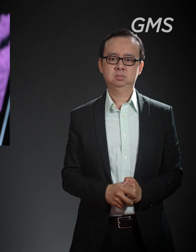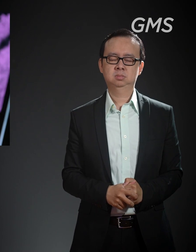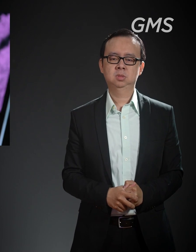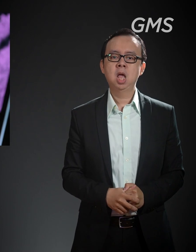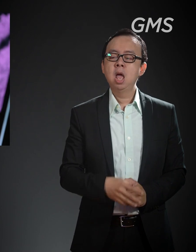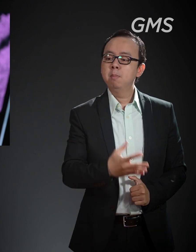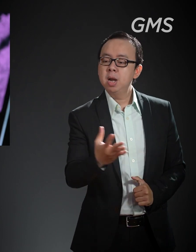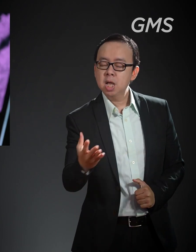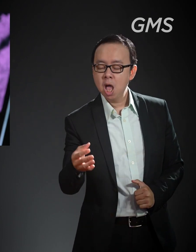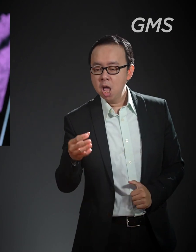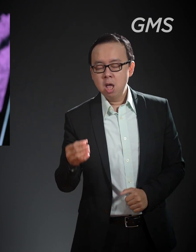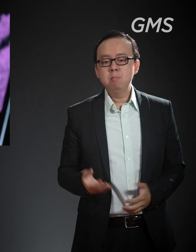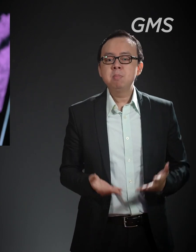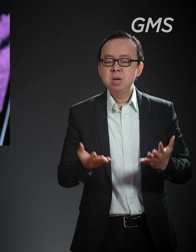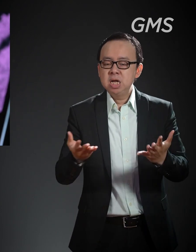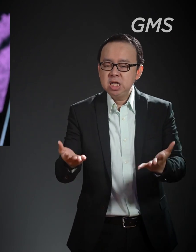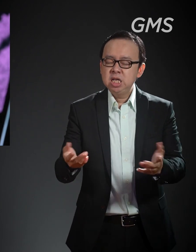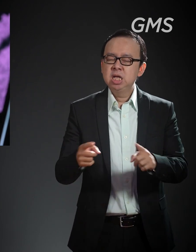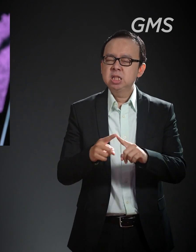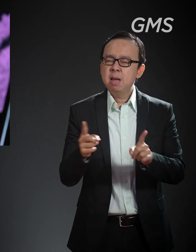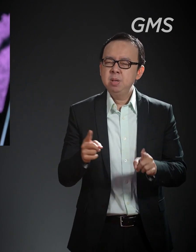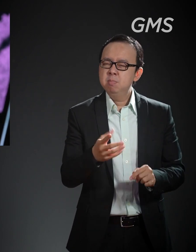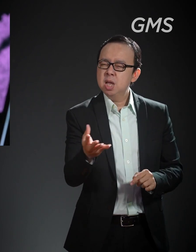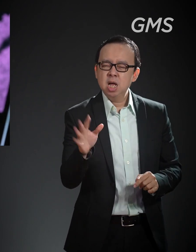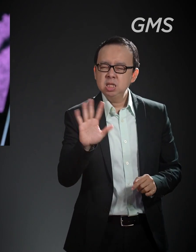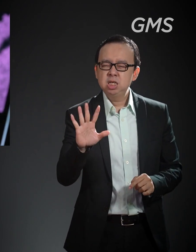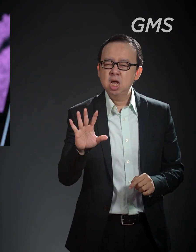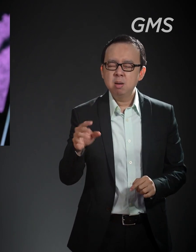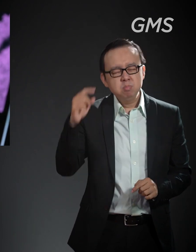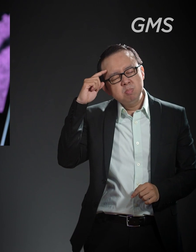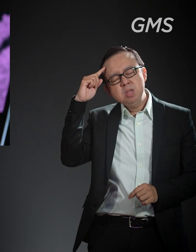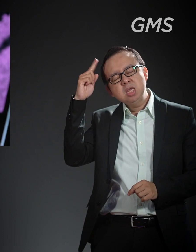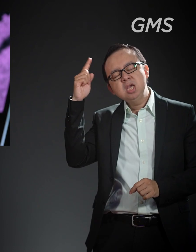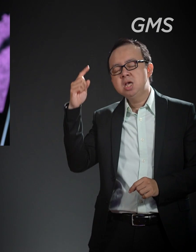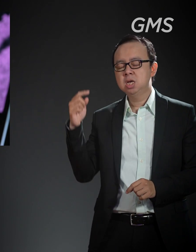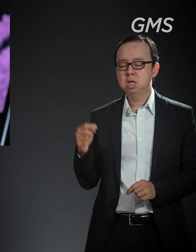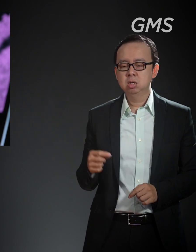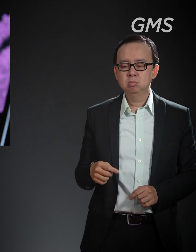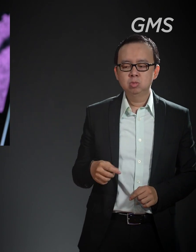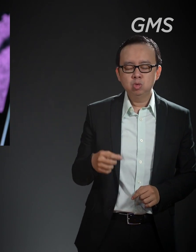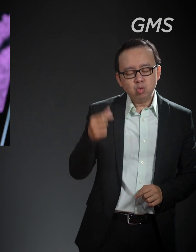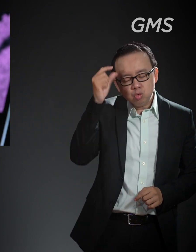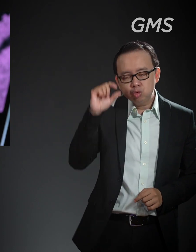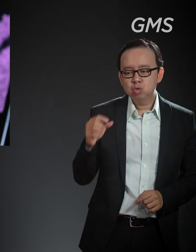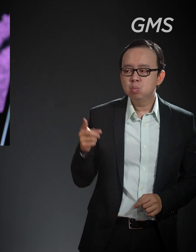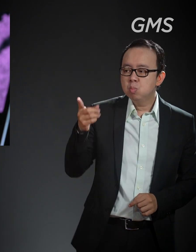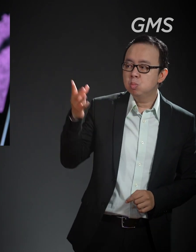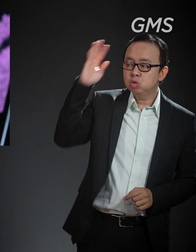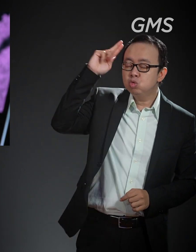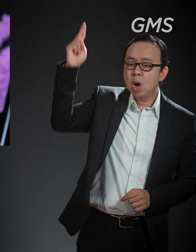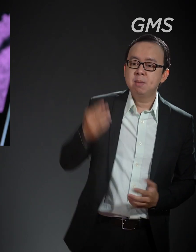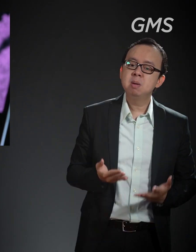kembalikan 30, 60, 100 kali ganda. Nggak punya motivasi begituan. Tapi masa Tuhan tidak